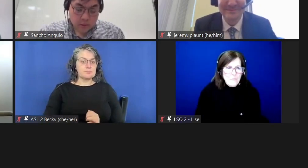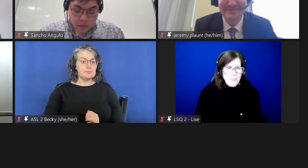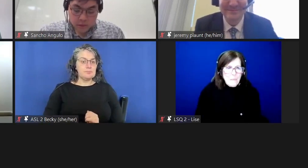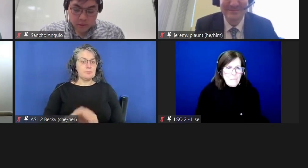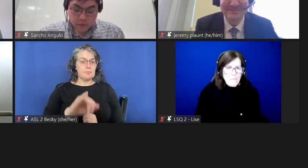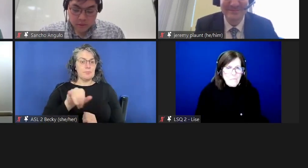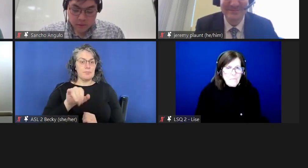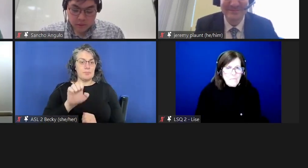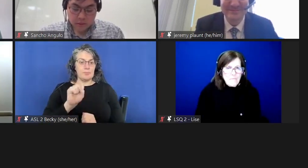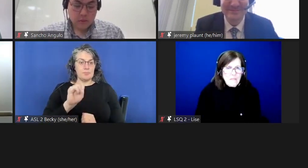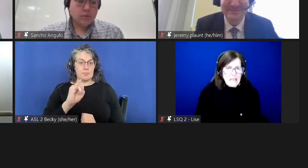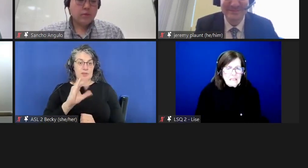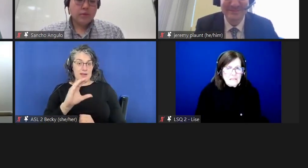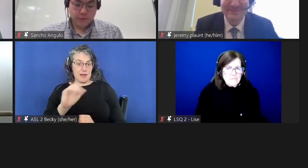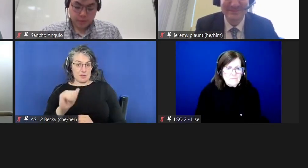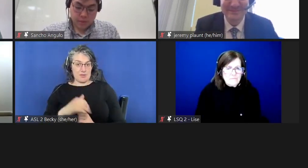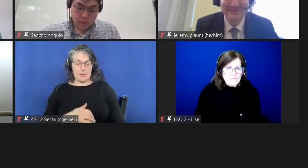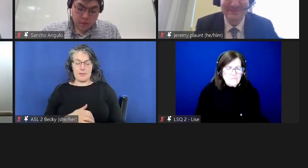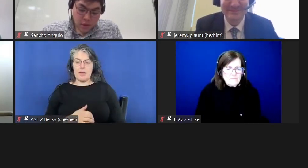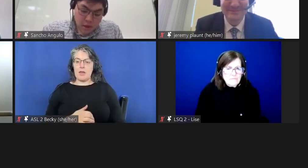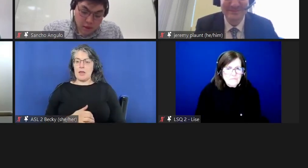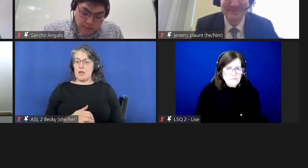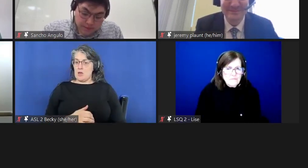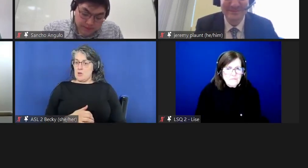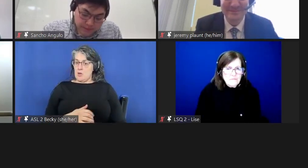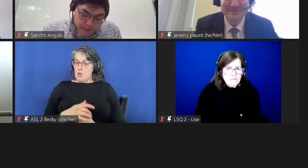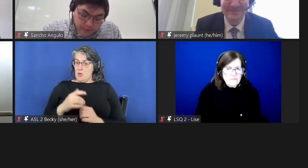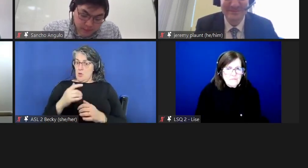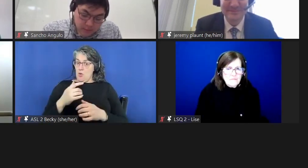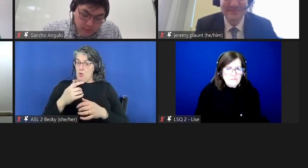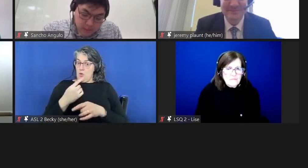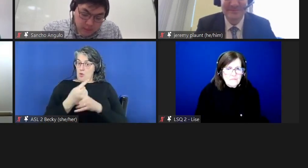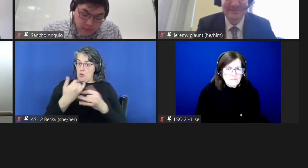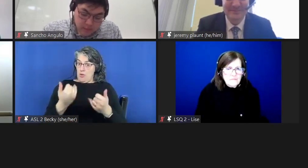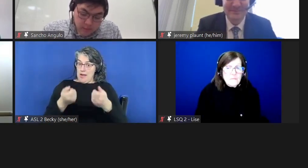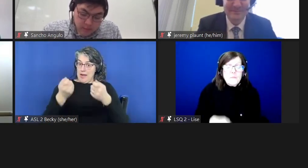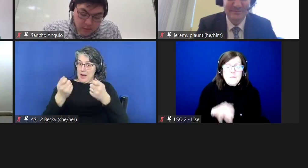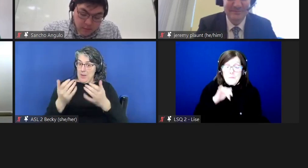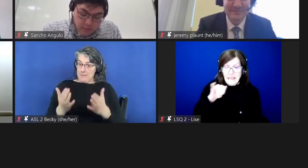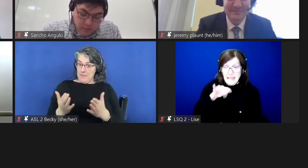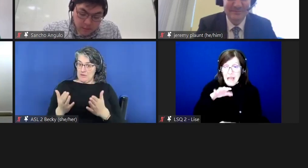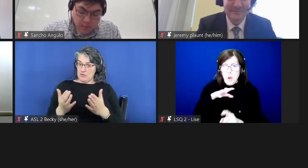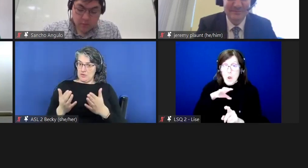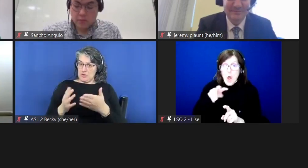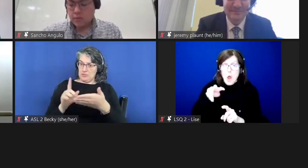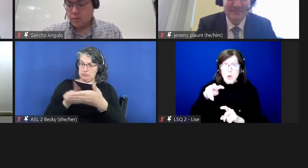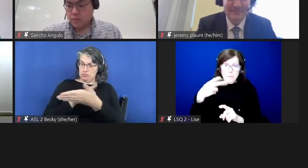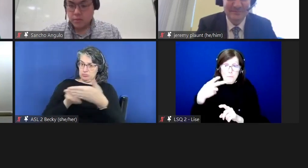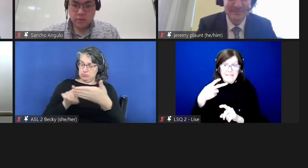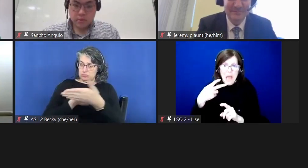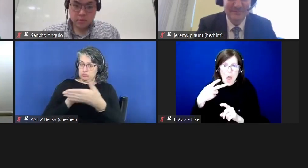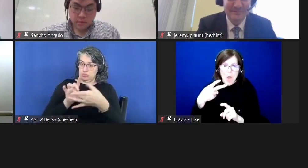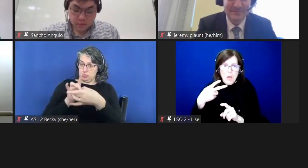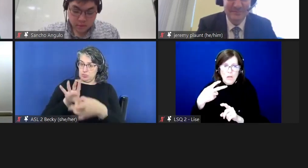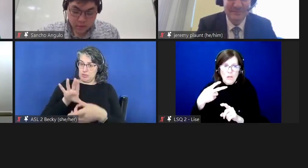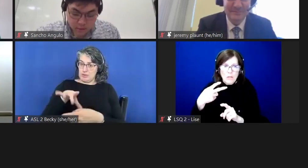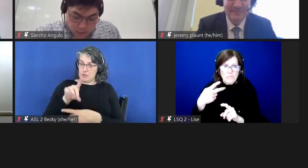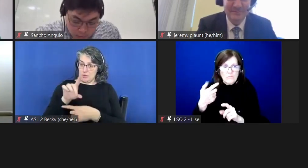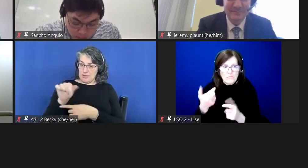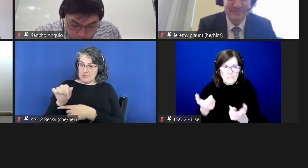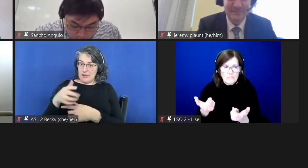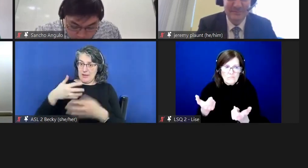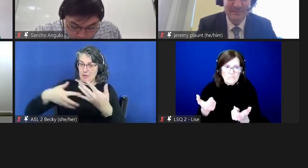Donc, vous avez un superviseur qui s'en prend à vous, donc